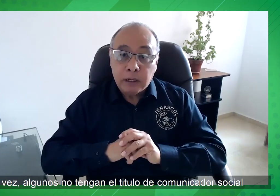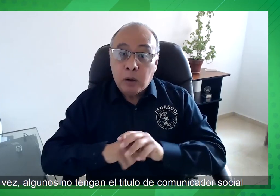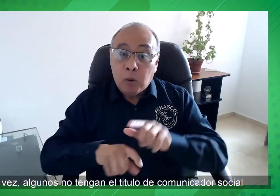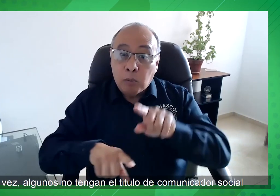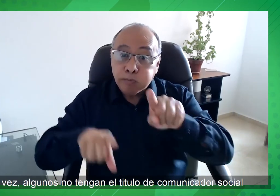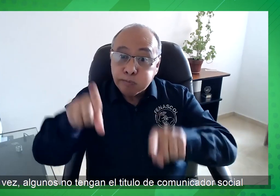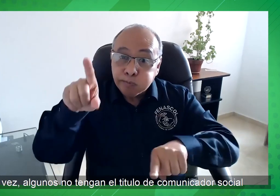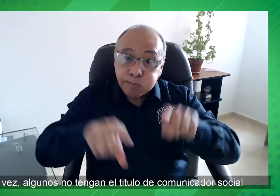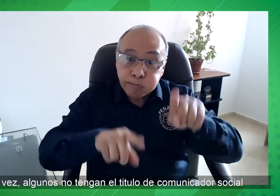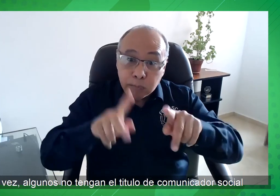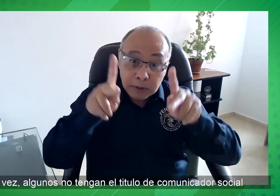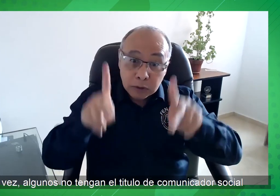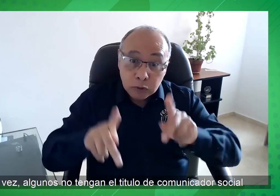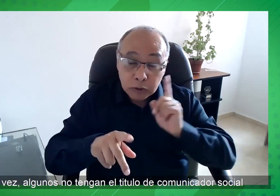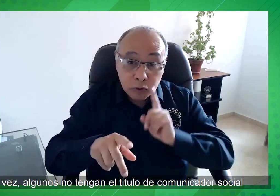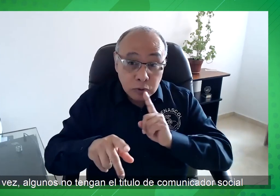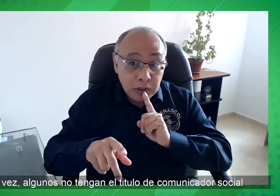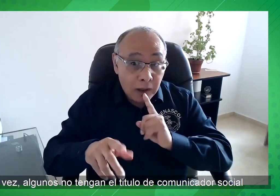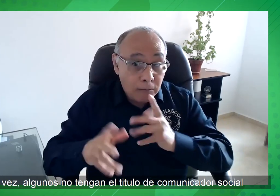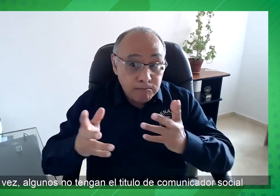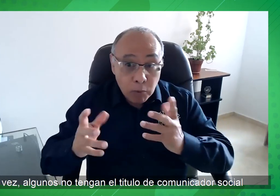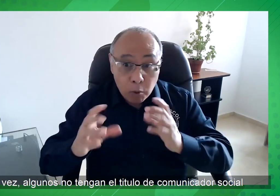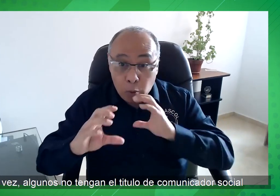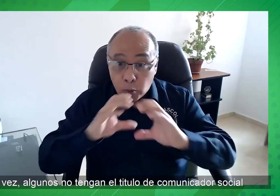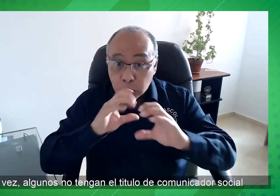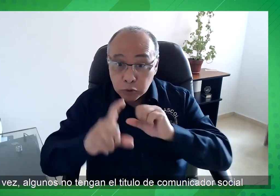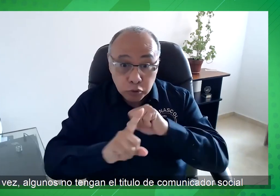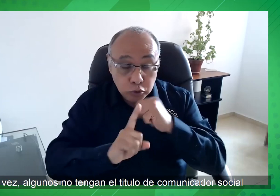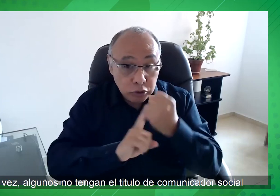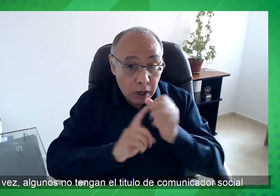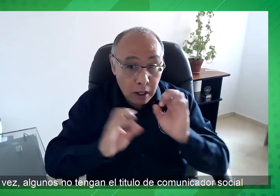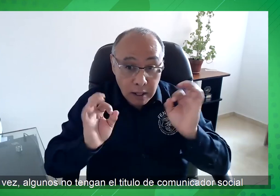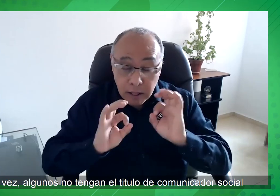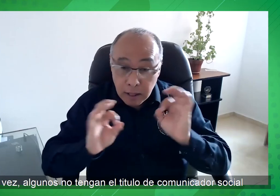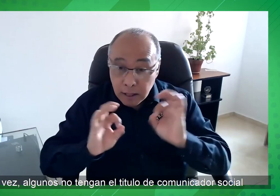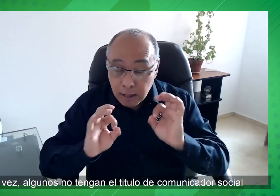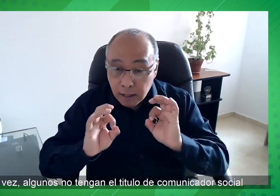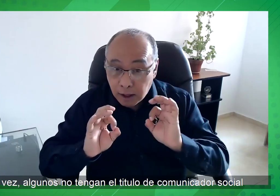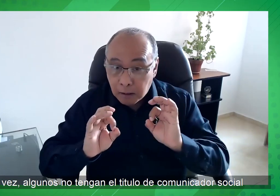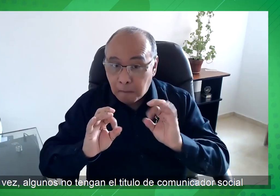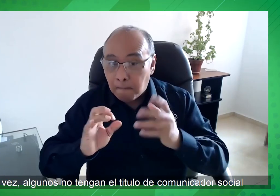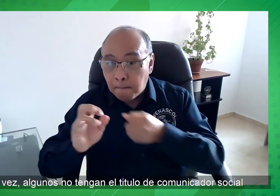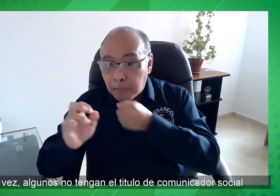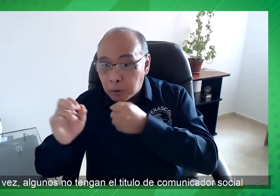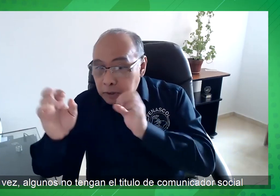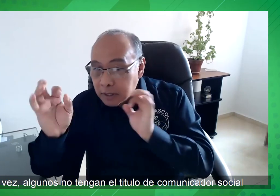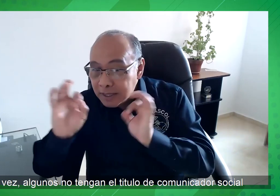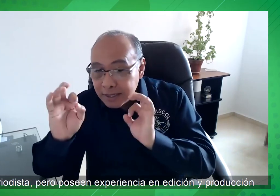Tal vez, algunos no tengan el título de comunicador social o periodista.